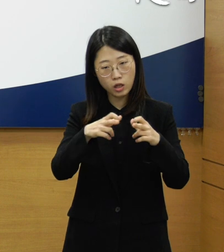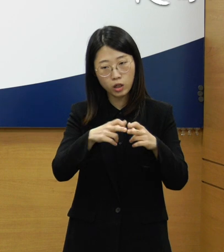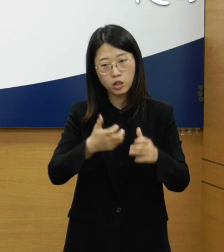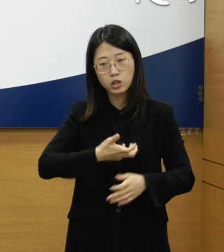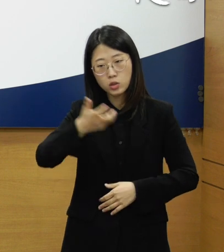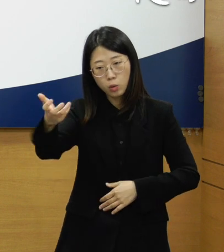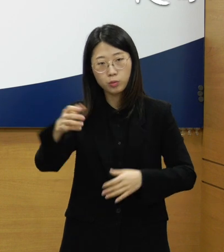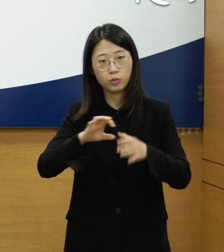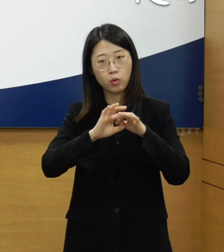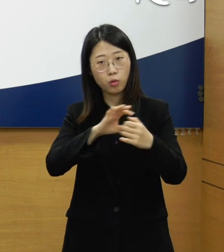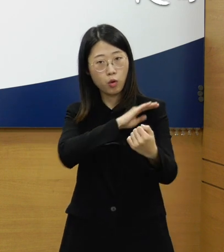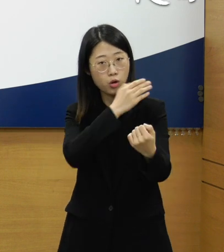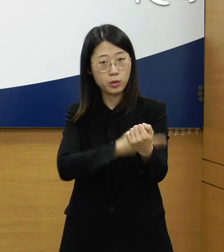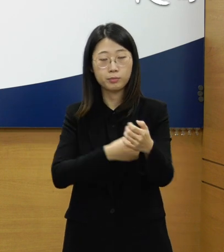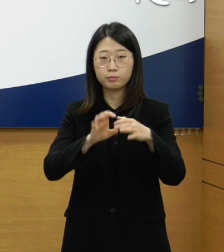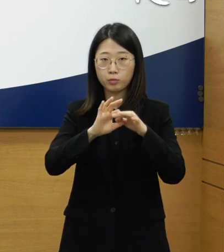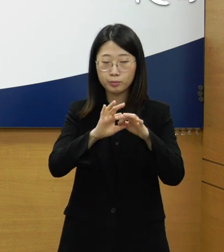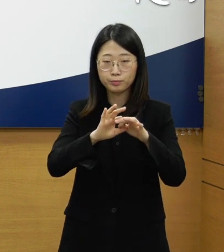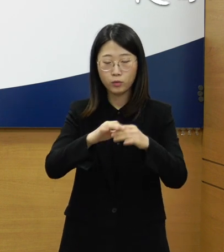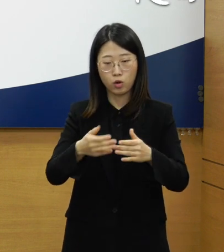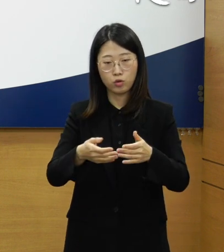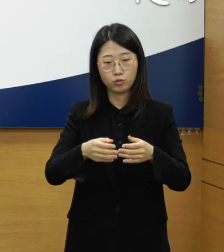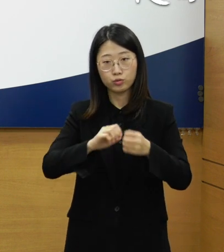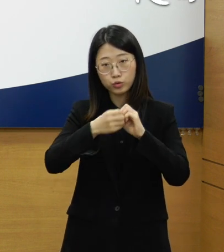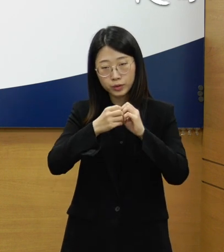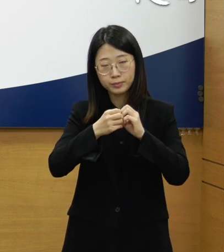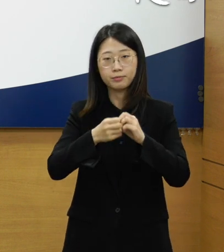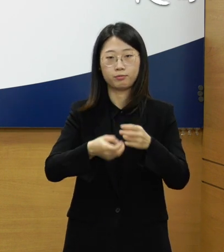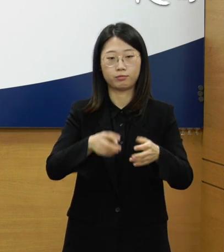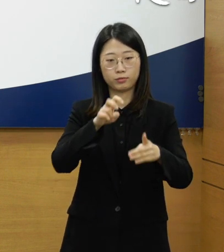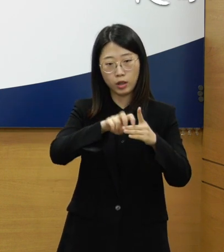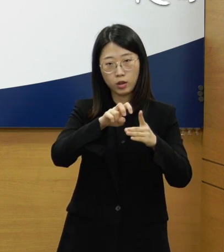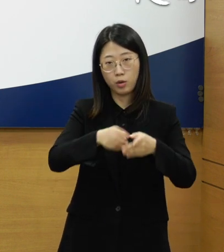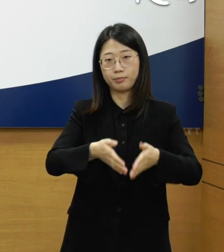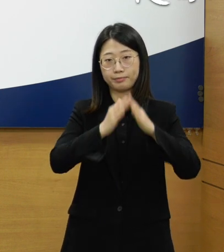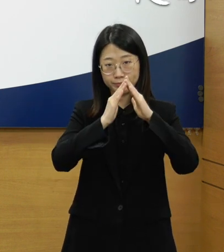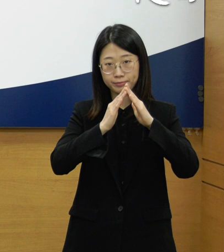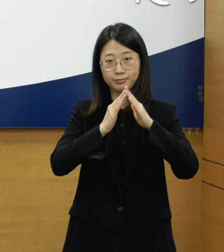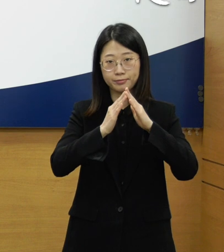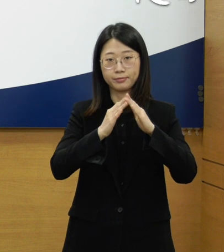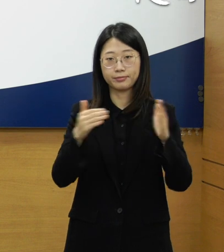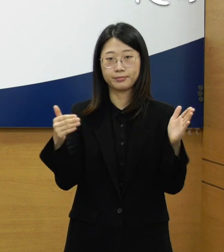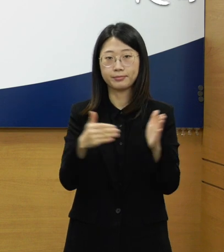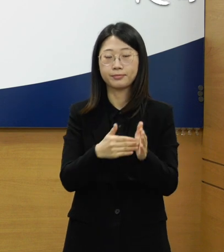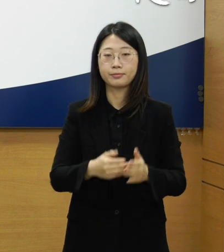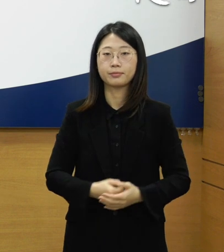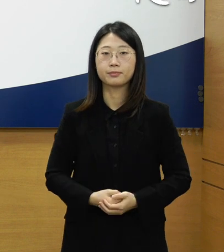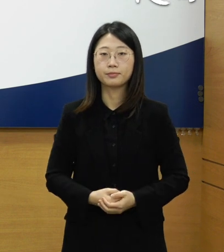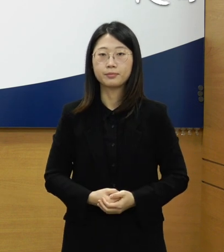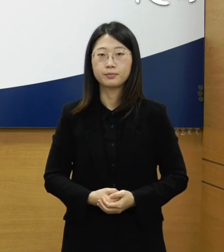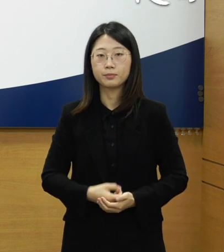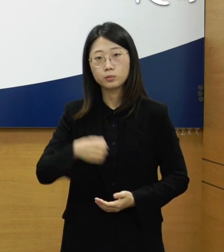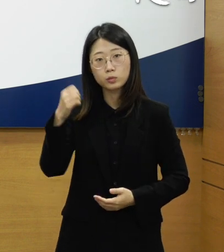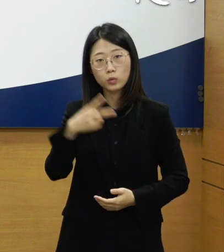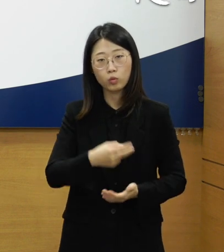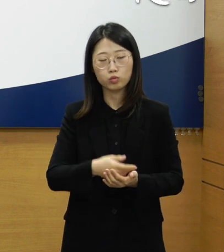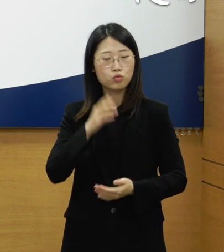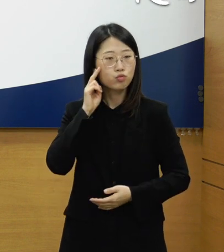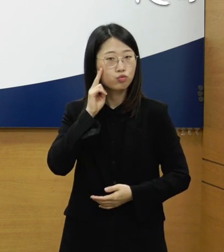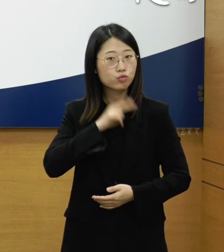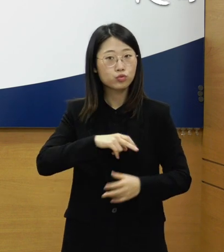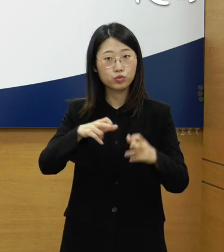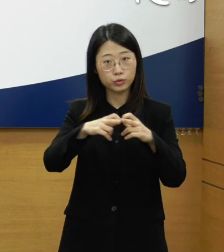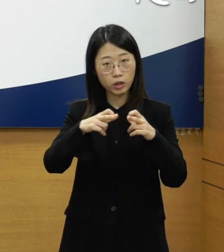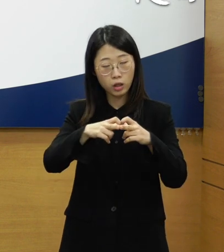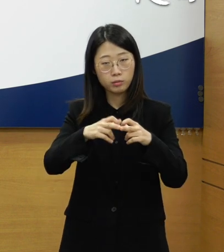유지비용 보전과 수리센터를 운영 설치할 수 있게 됐습니다. 또한 중증